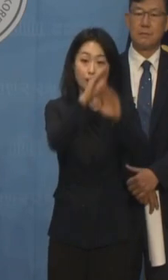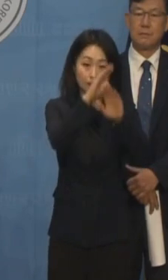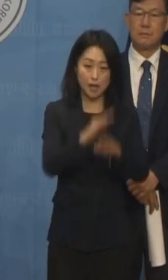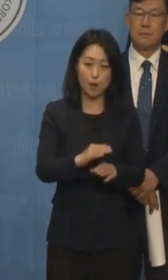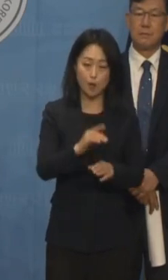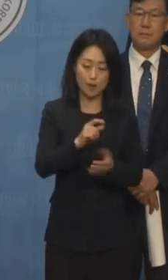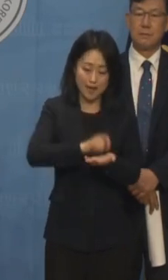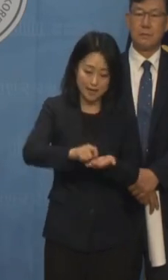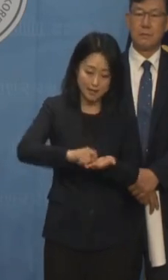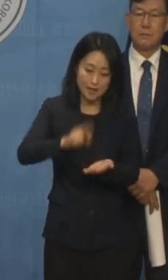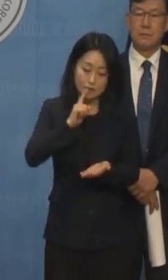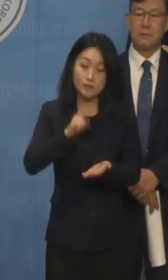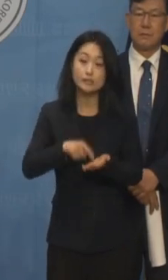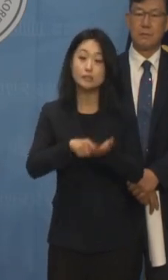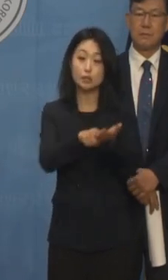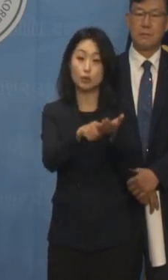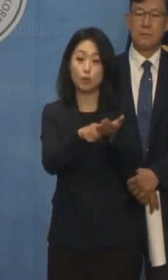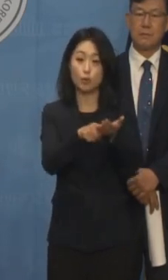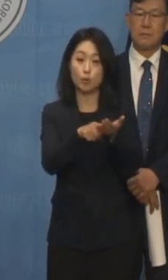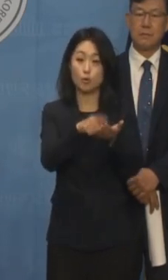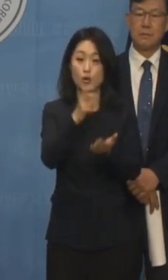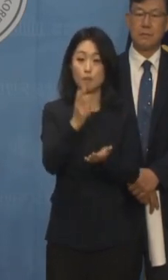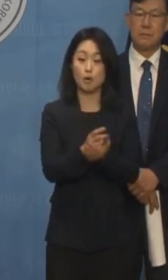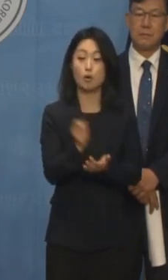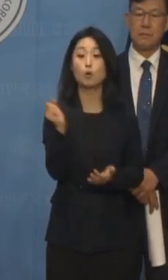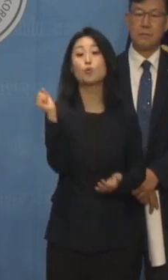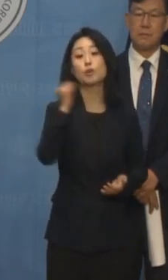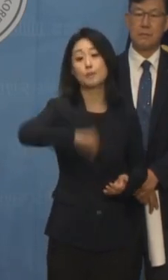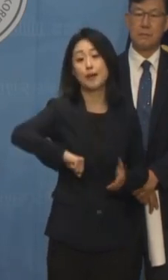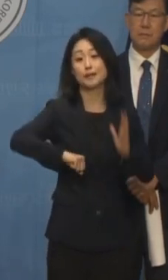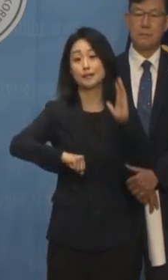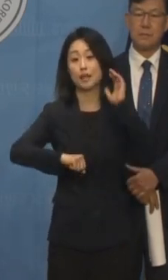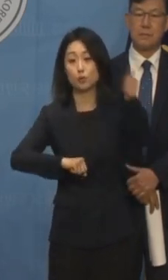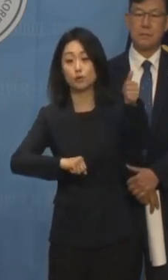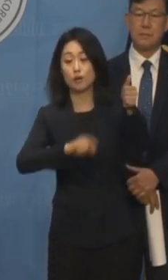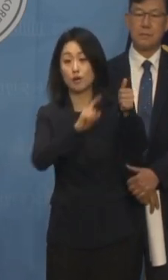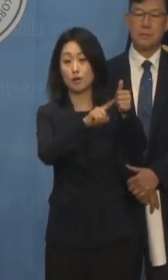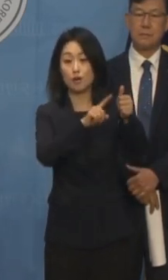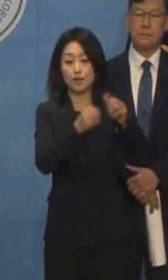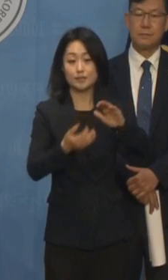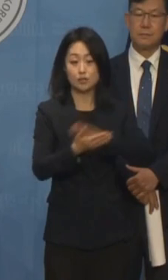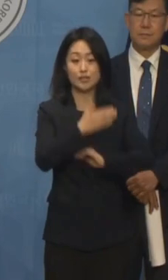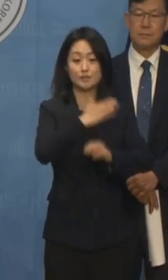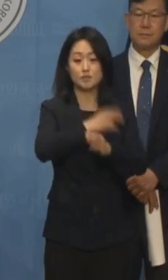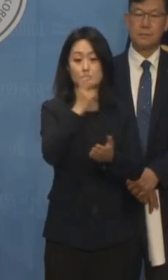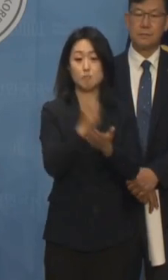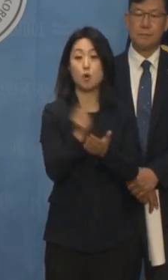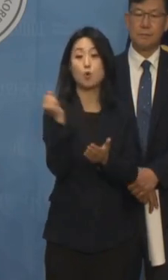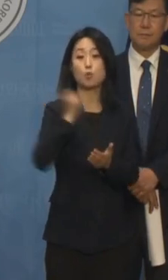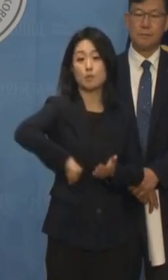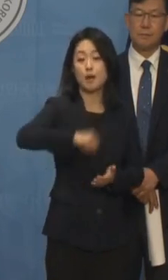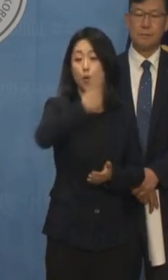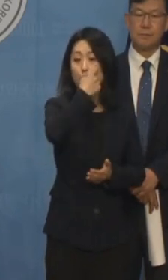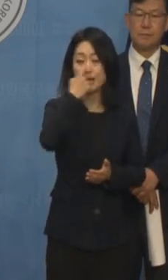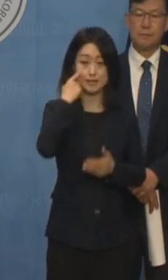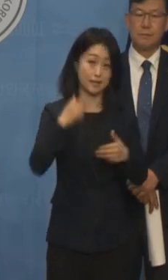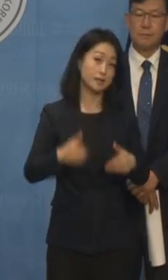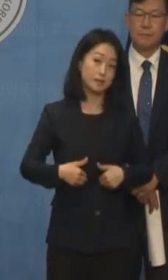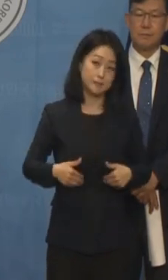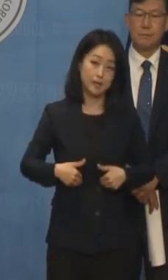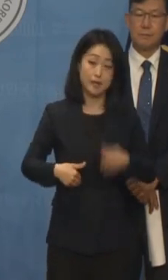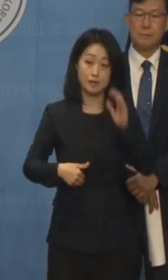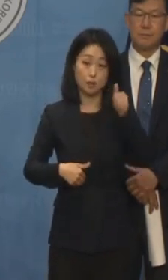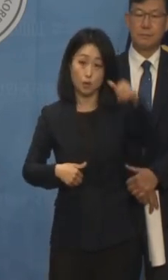서면으로 신고할 의무를 이행하지 않은 대통령의 청탁금지법 위반 여부를 확인하기 위해서